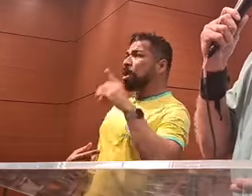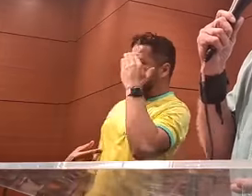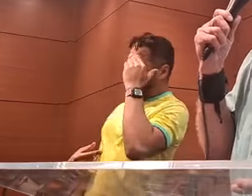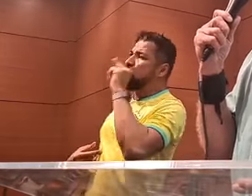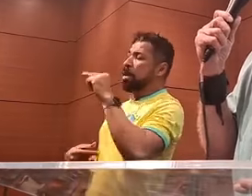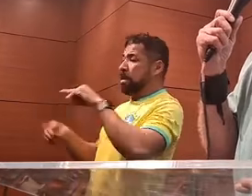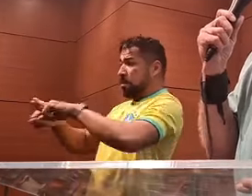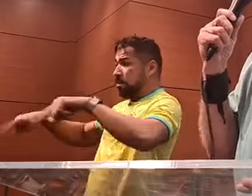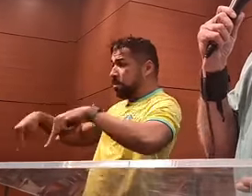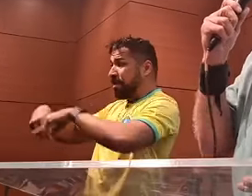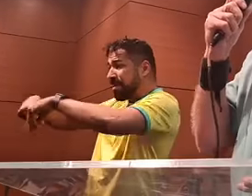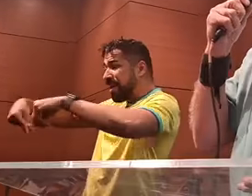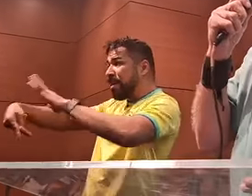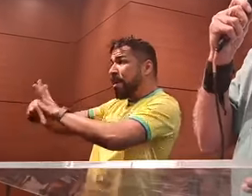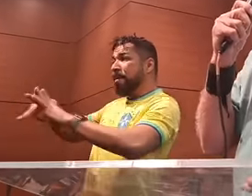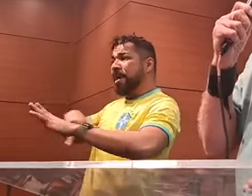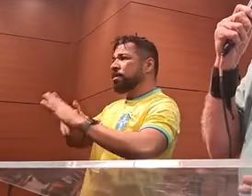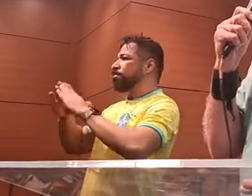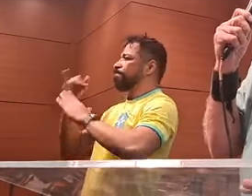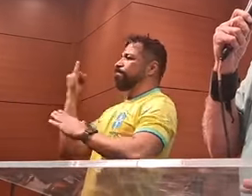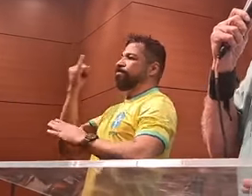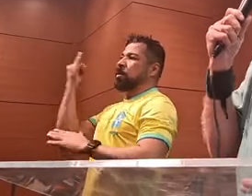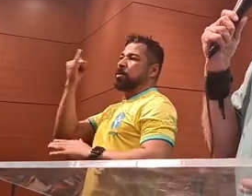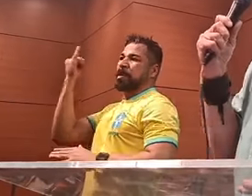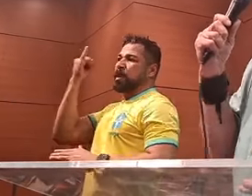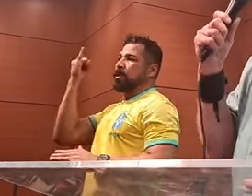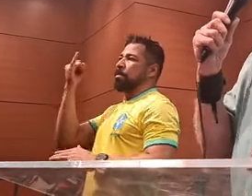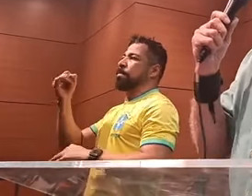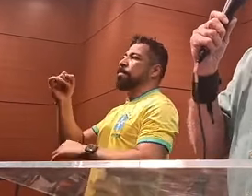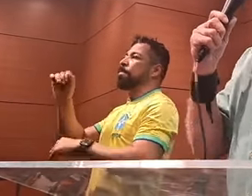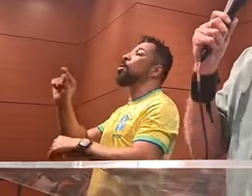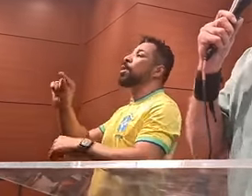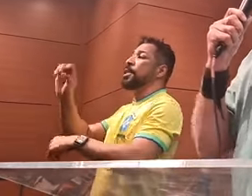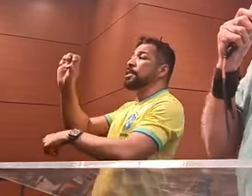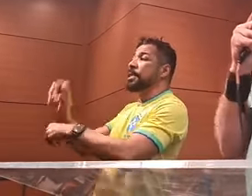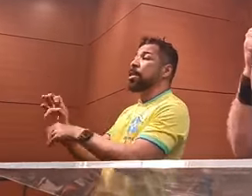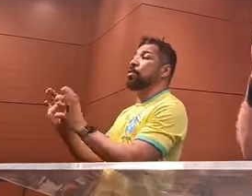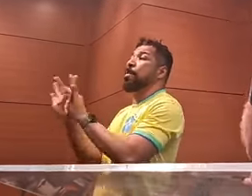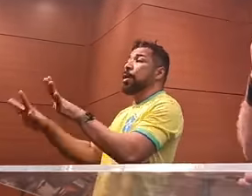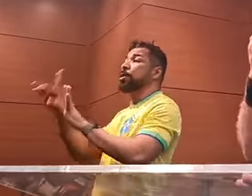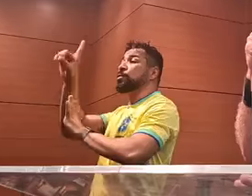propriedade privada é algo essencial para o Estado democrático de